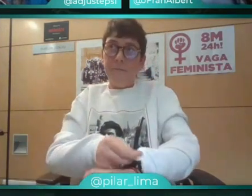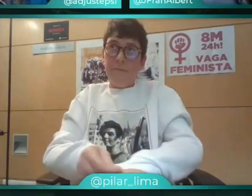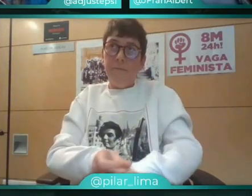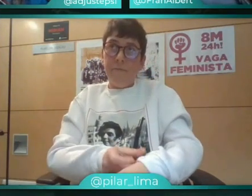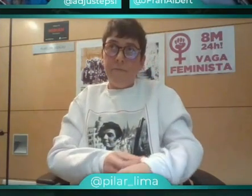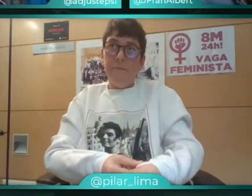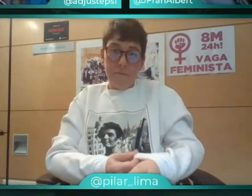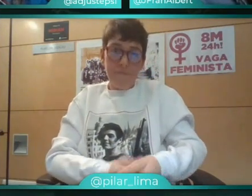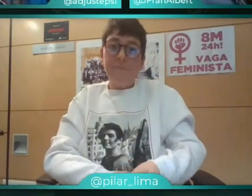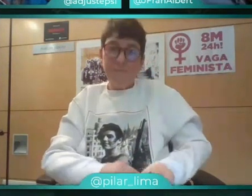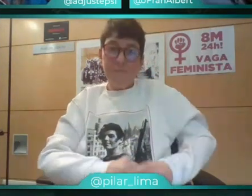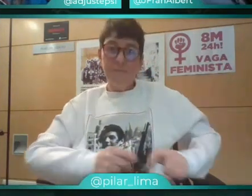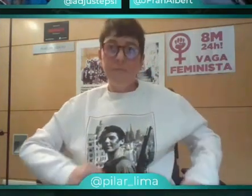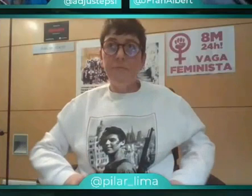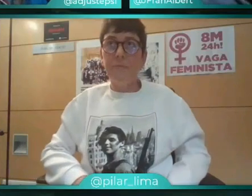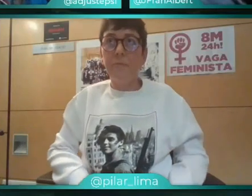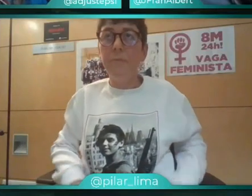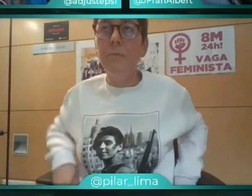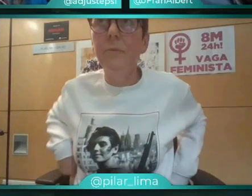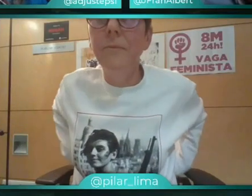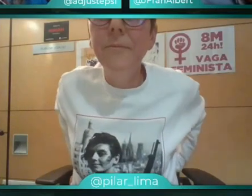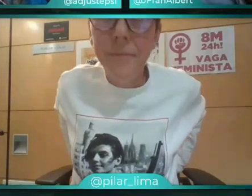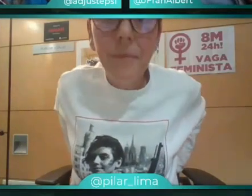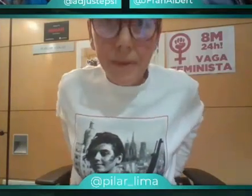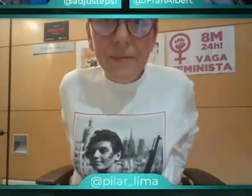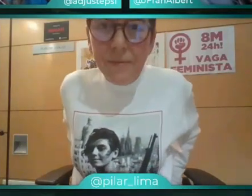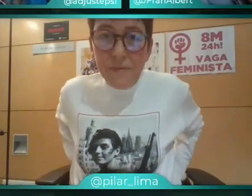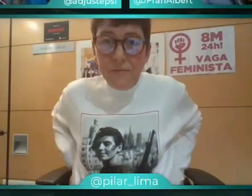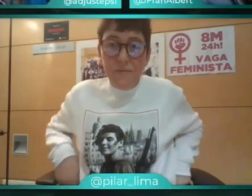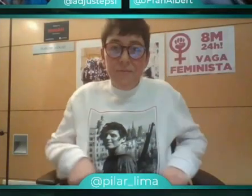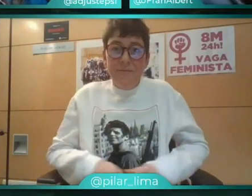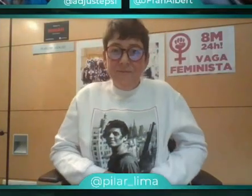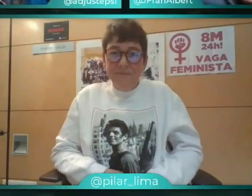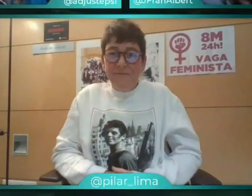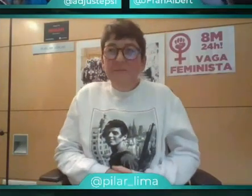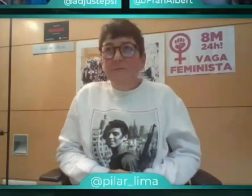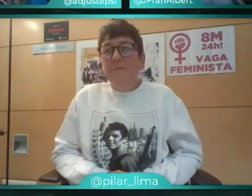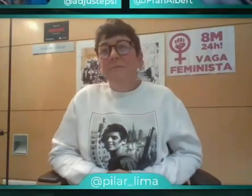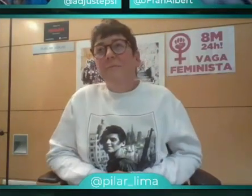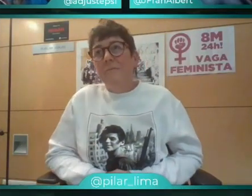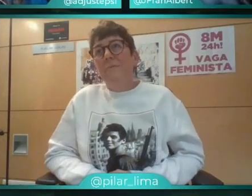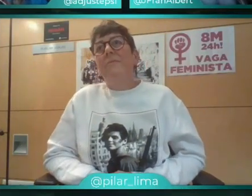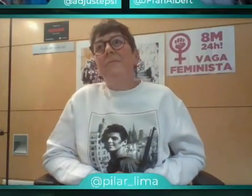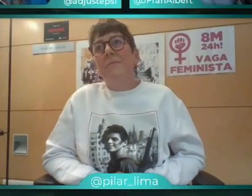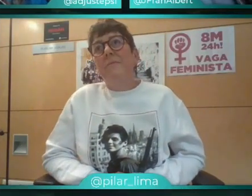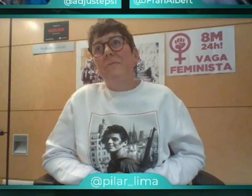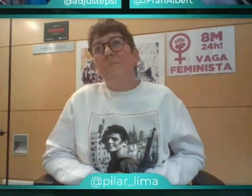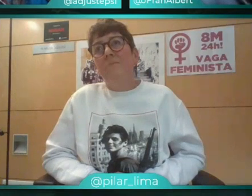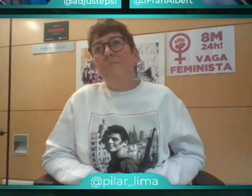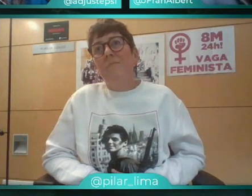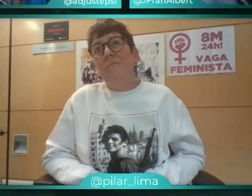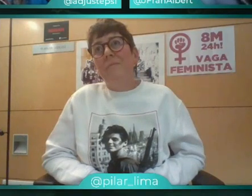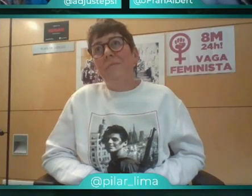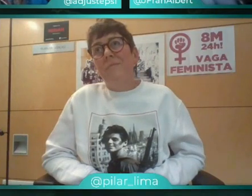y a mí eso me pareció una gran Victoria y pese a eso siempre hay jugarretas por parte del mobiliarias por parte de empresas